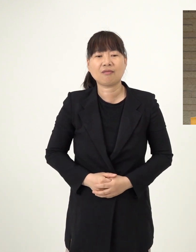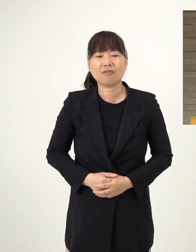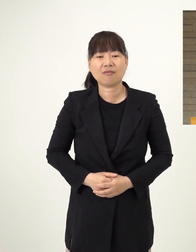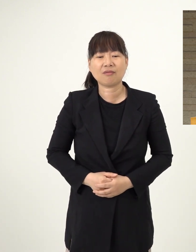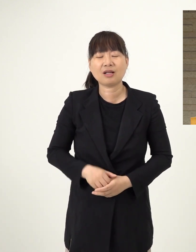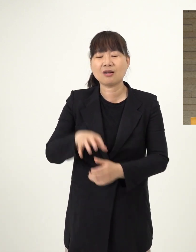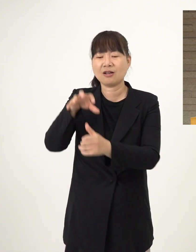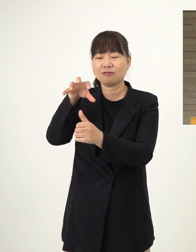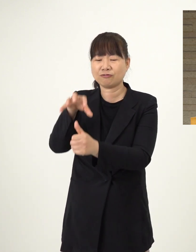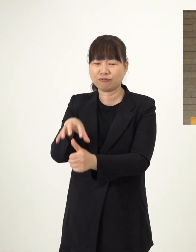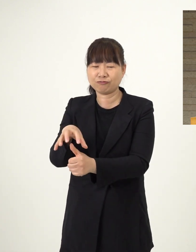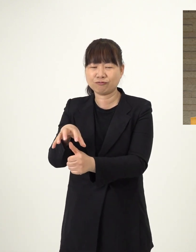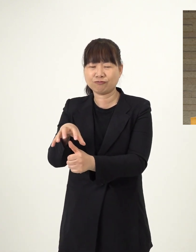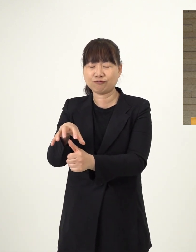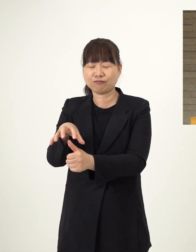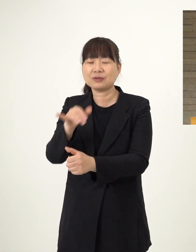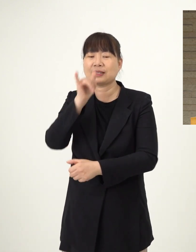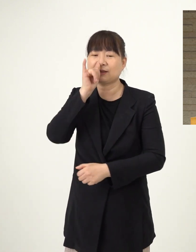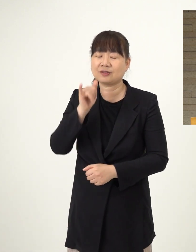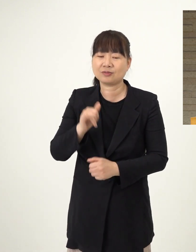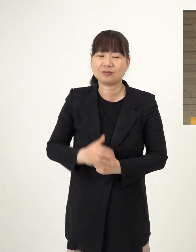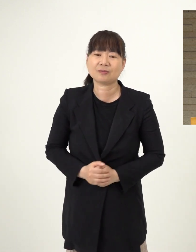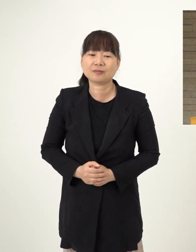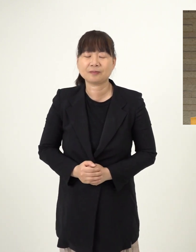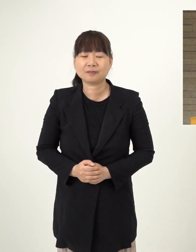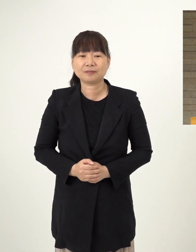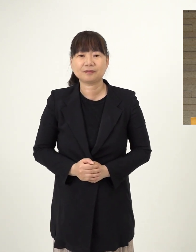자, 성경을 다시 보십시다. 25절.